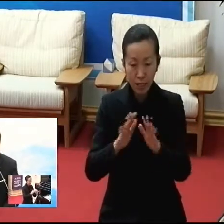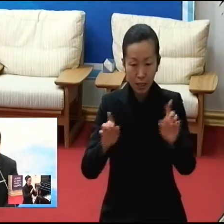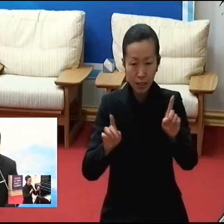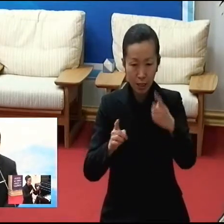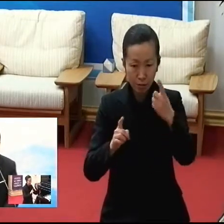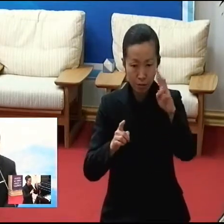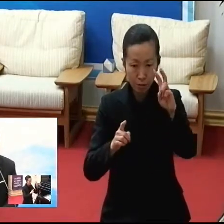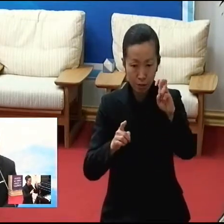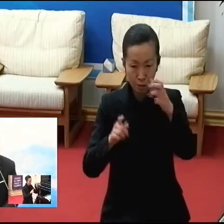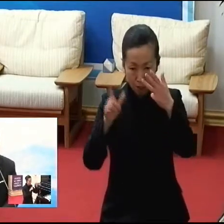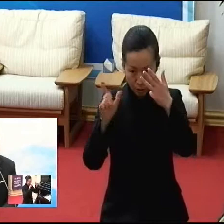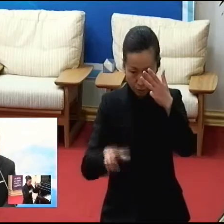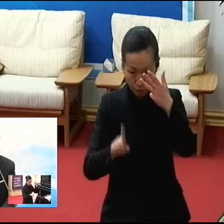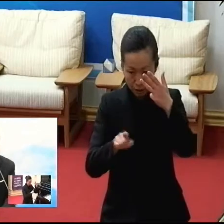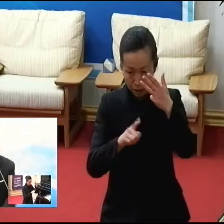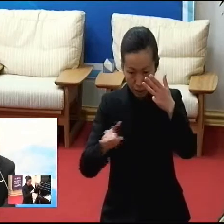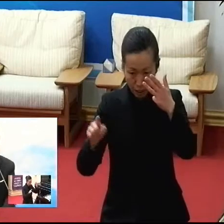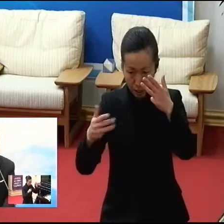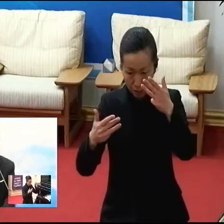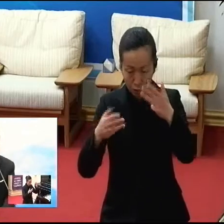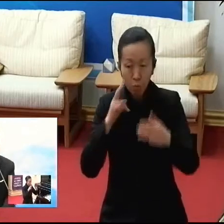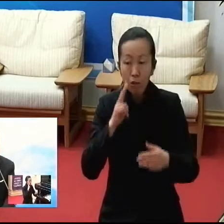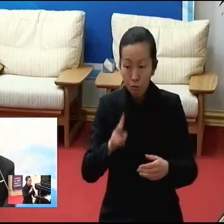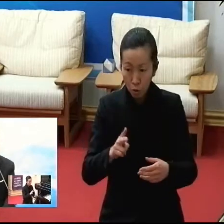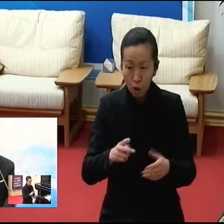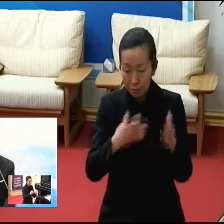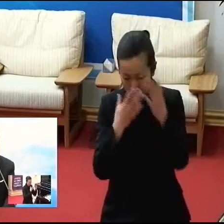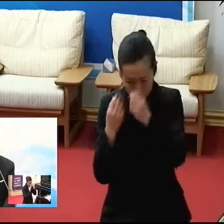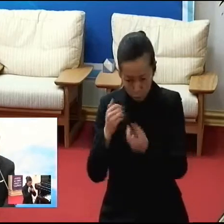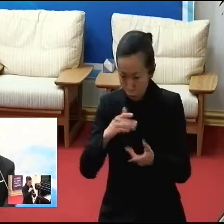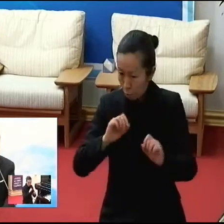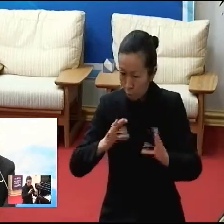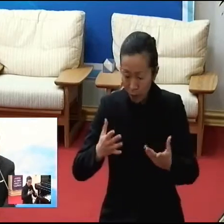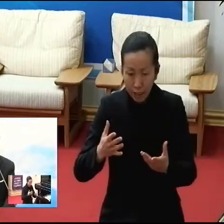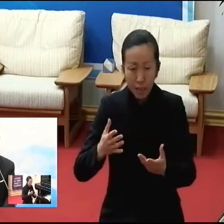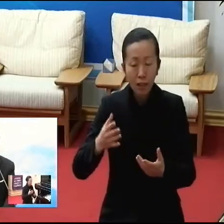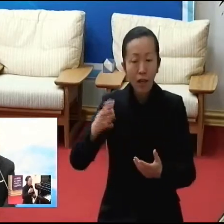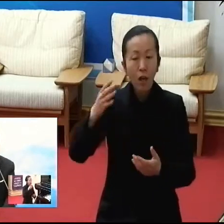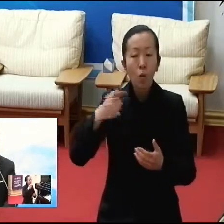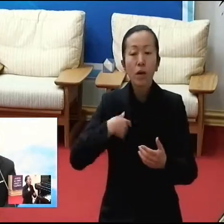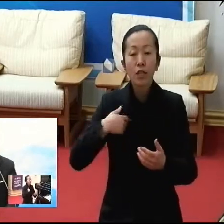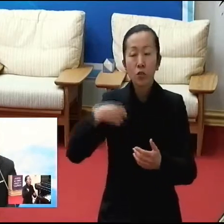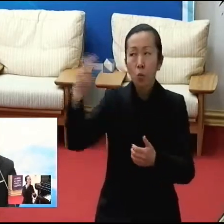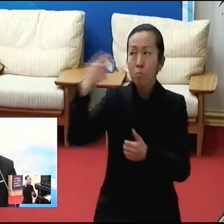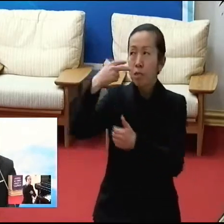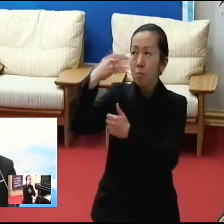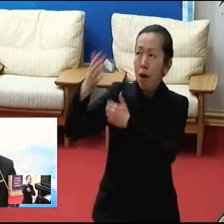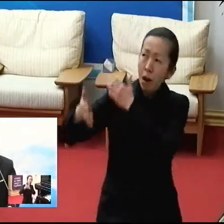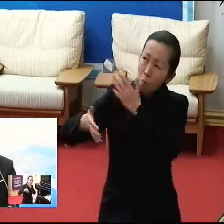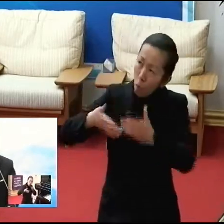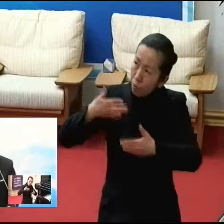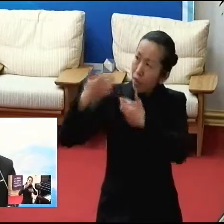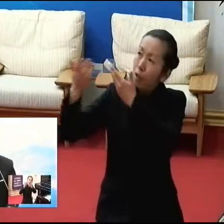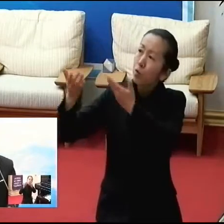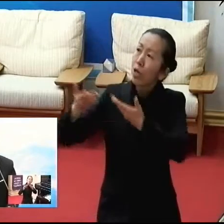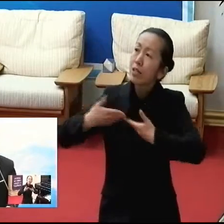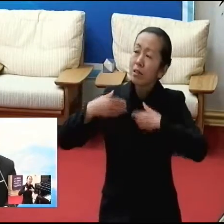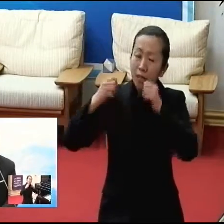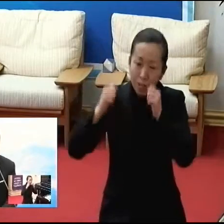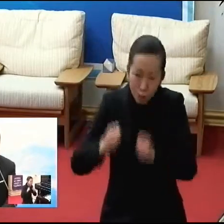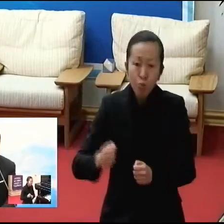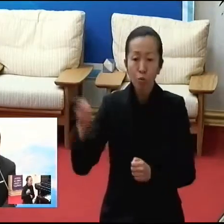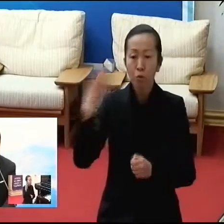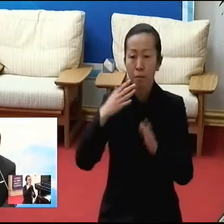졸지도 주무시지도 않고 나를 지키신다 그랬습니다. 眠ることもなく私を見守ってくださるということです。 계시록 2장